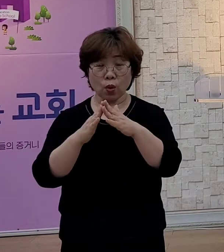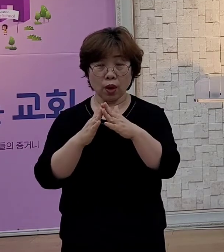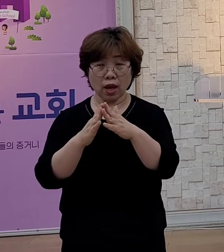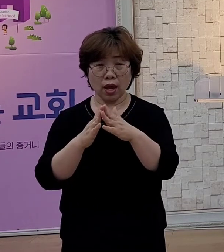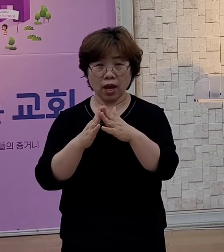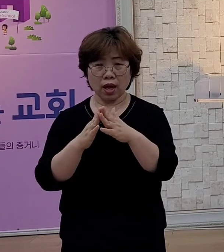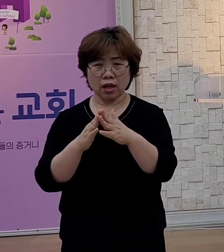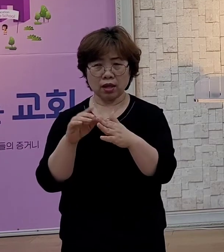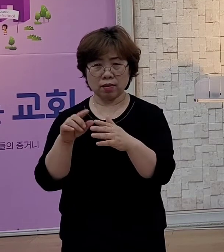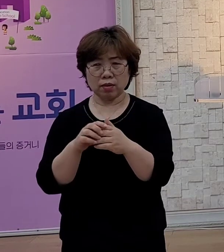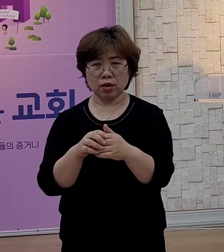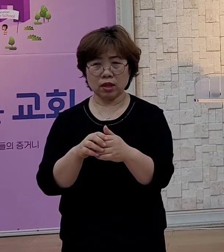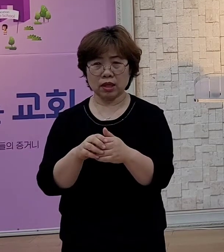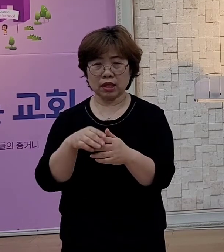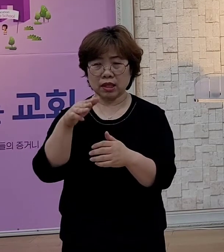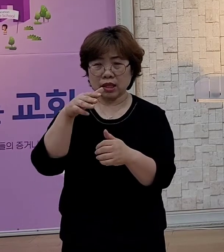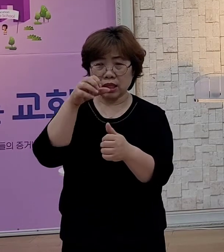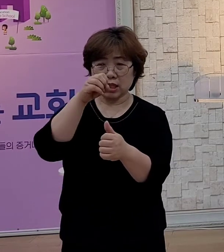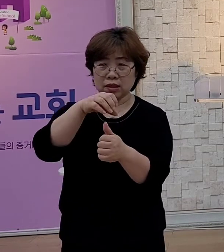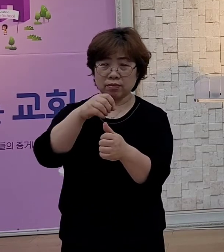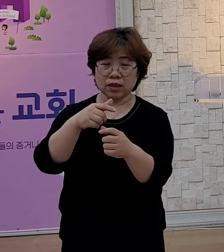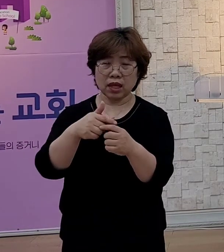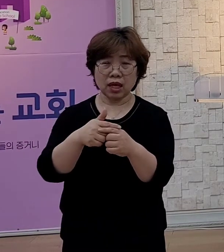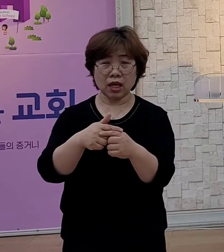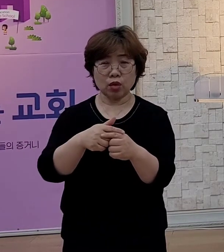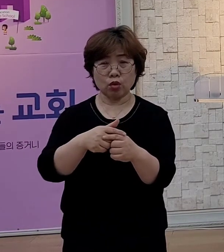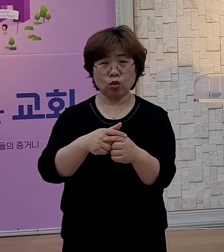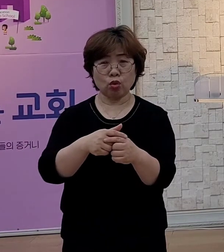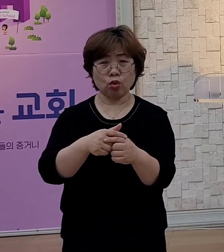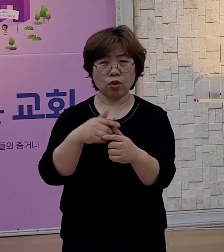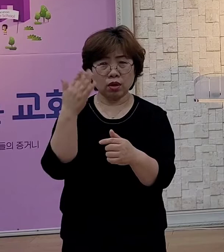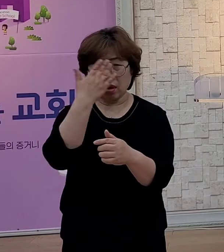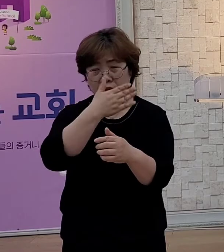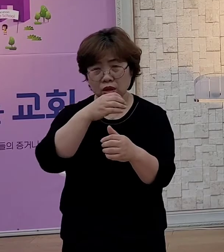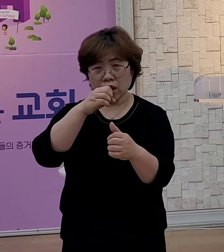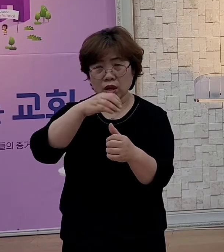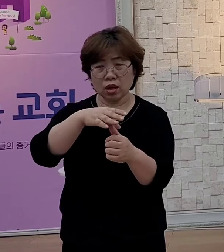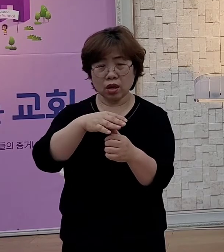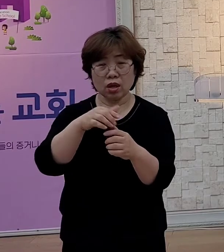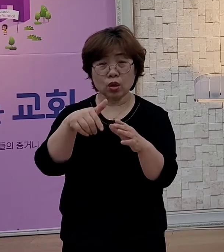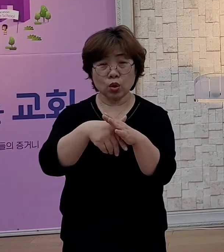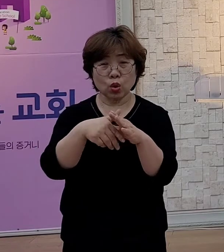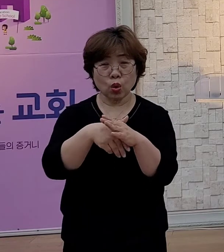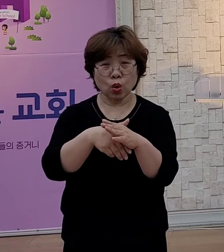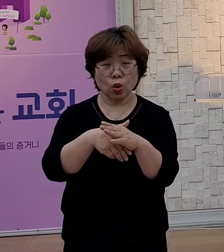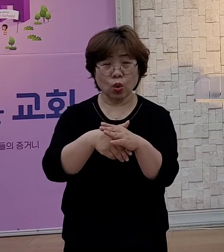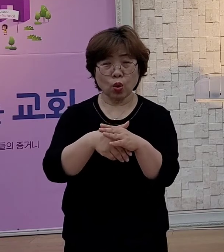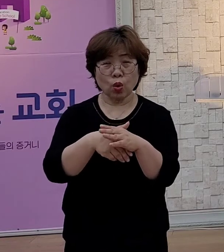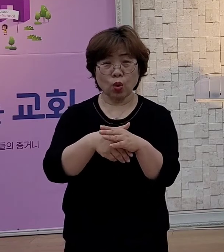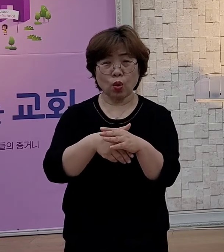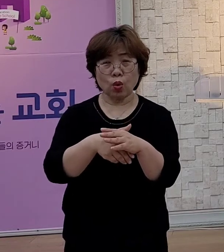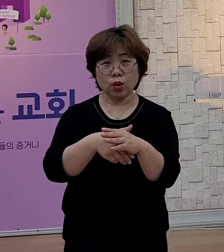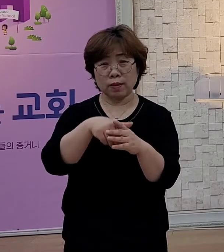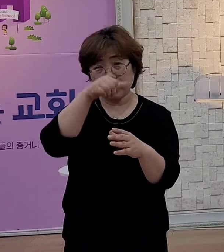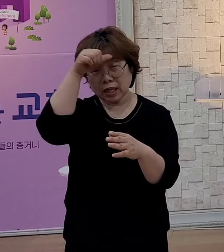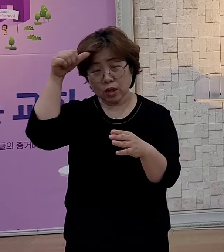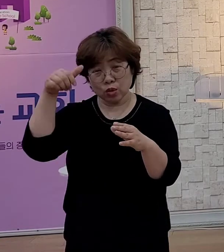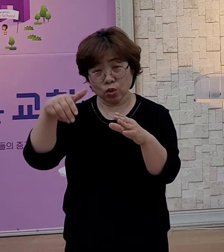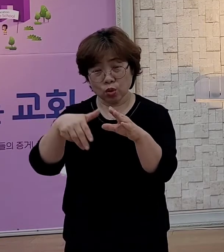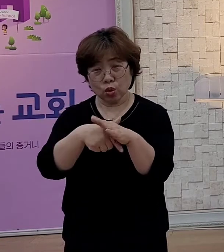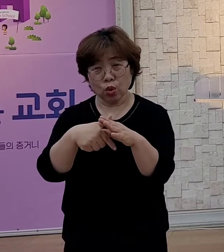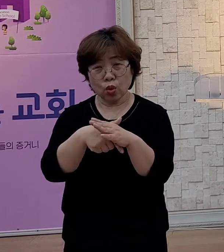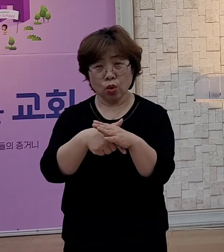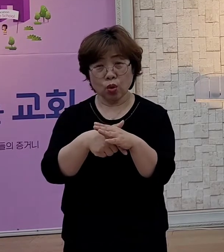침례교, 성결교, 장로교, 순복음 이런 교단 중에 어디에